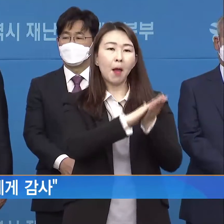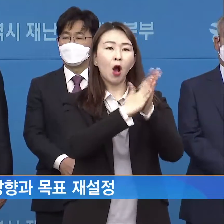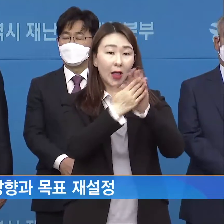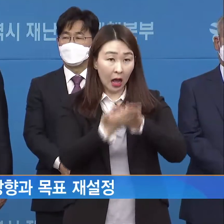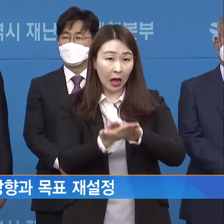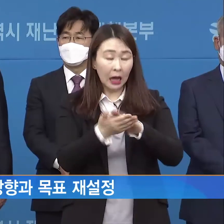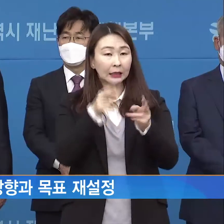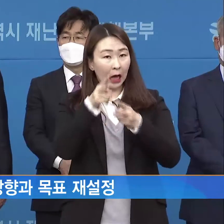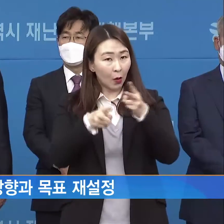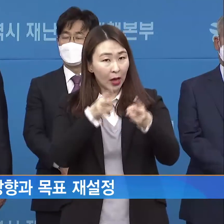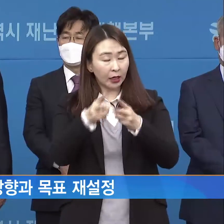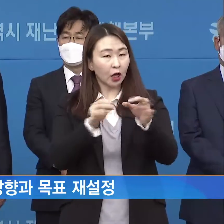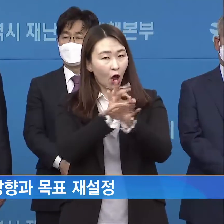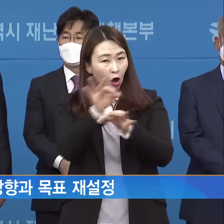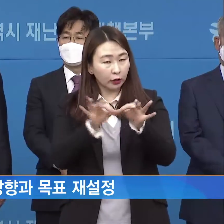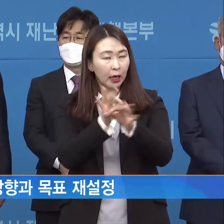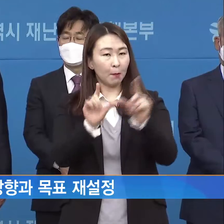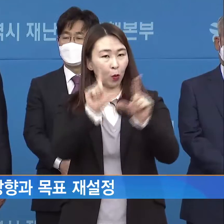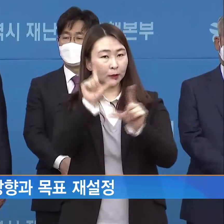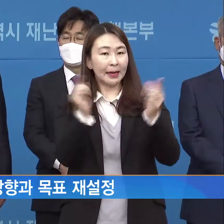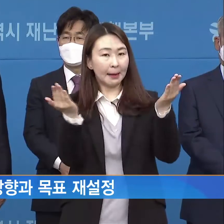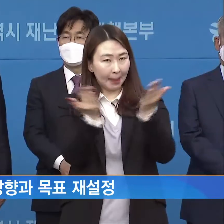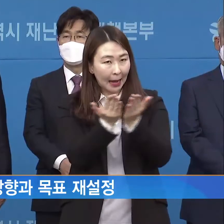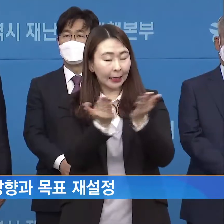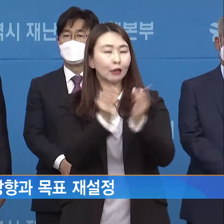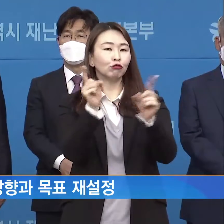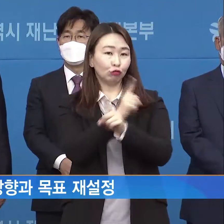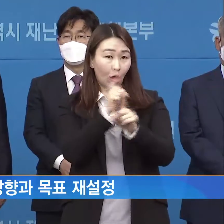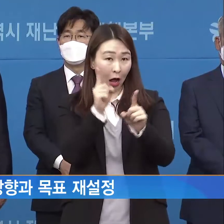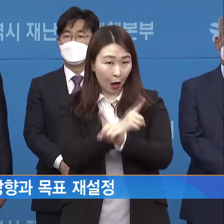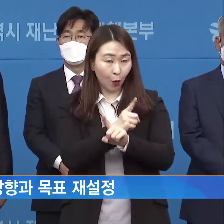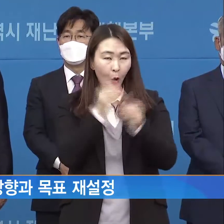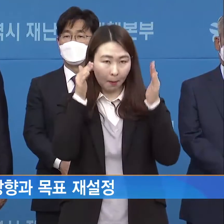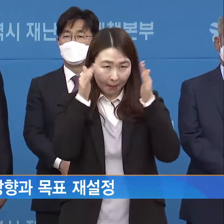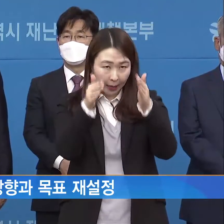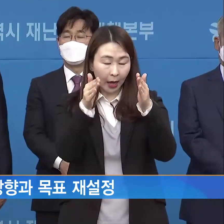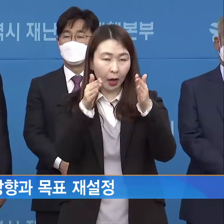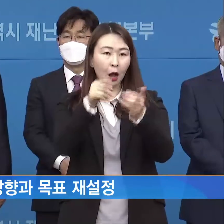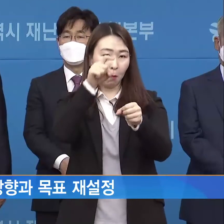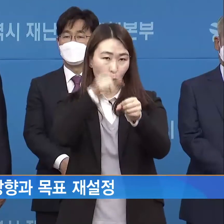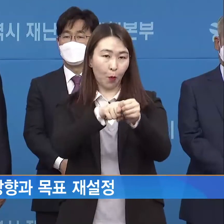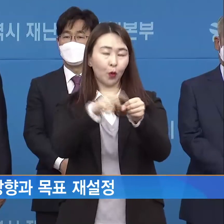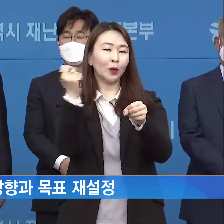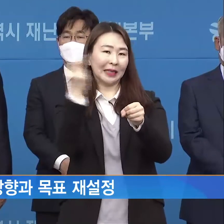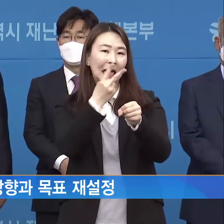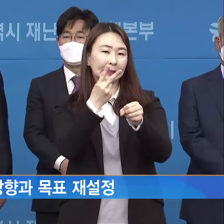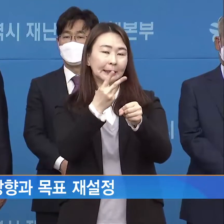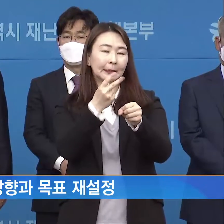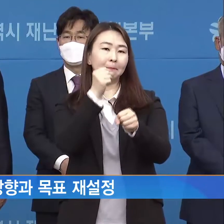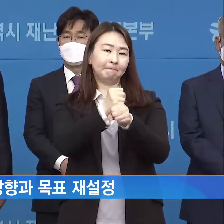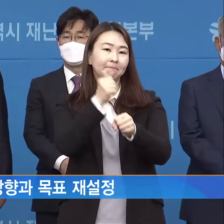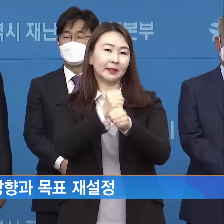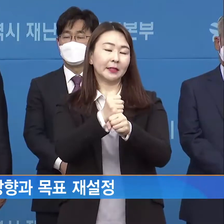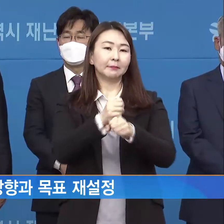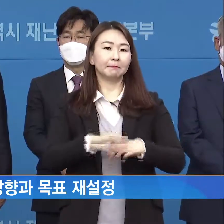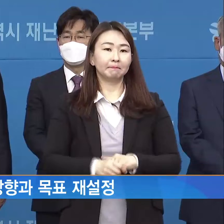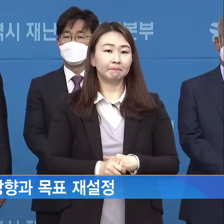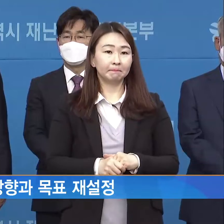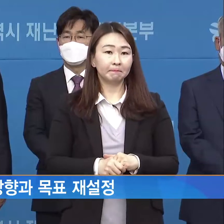변화한 사회적 경제 현상에 맞춰 수정하고 방향과 목표를